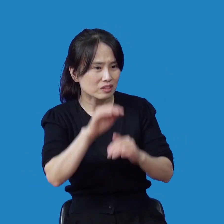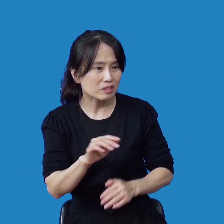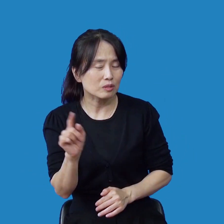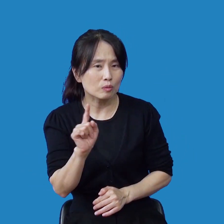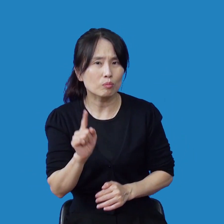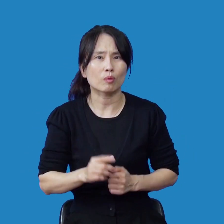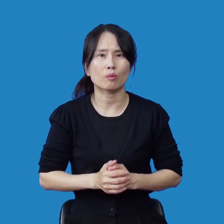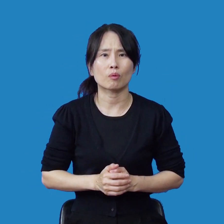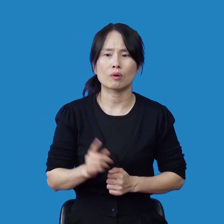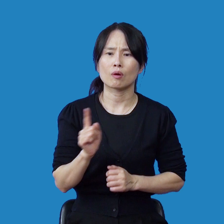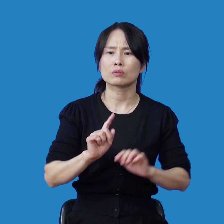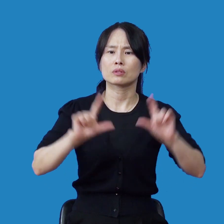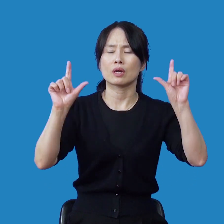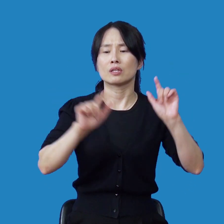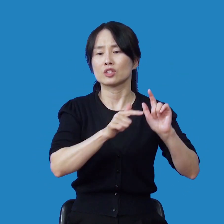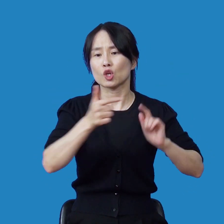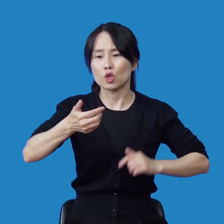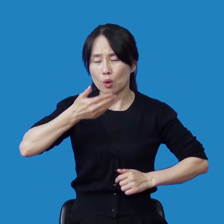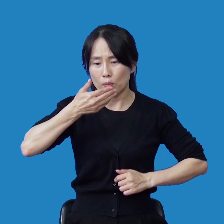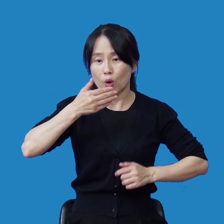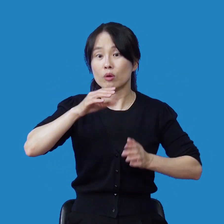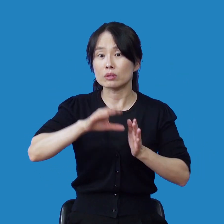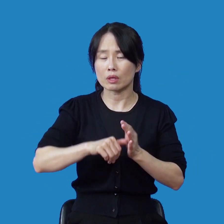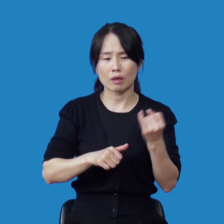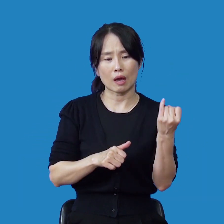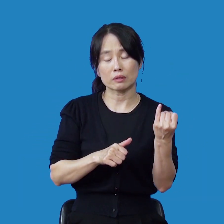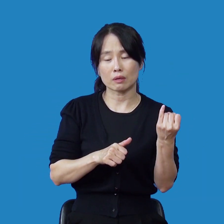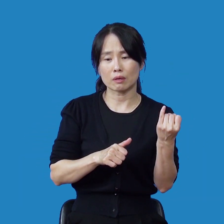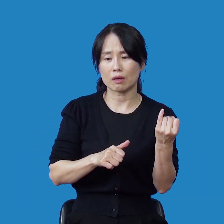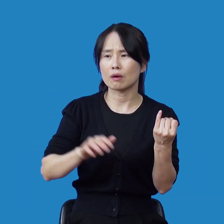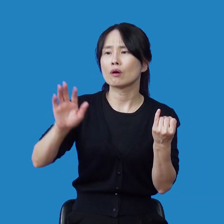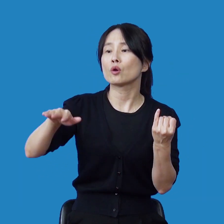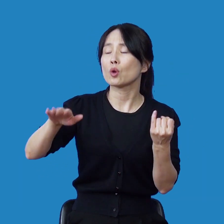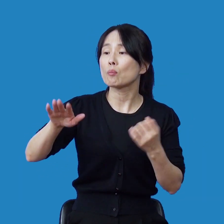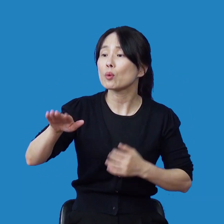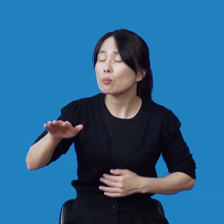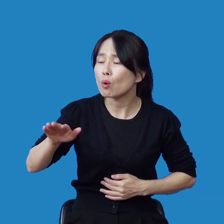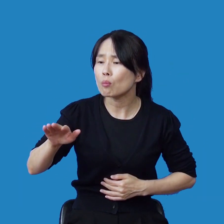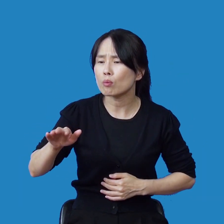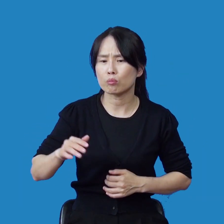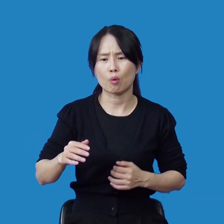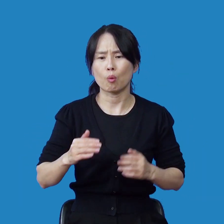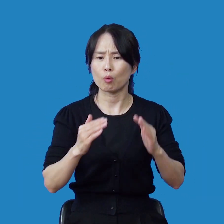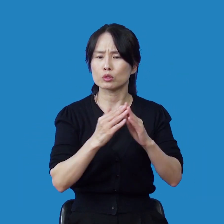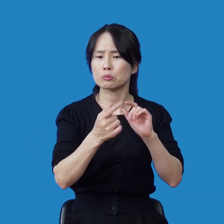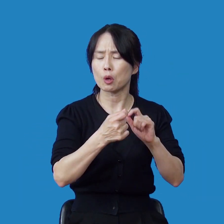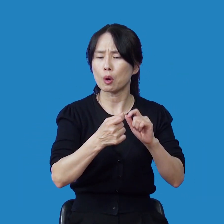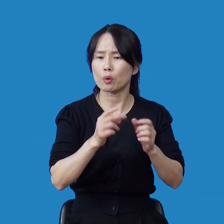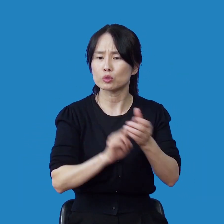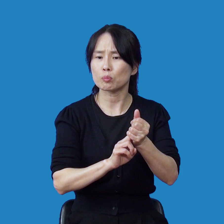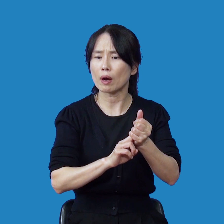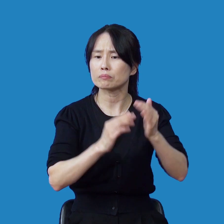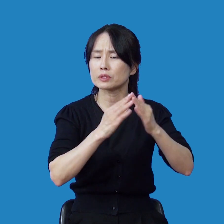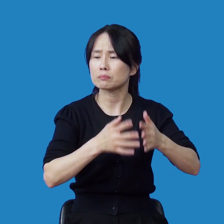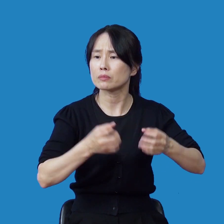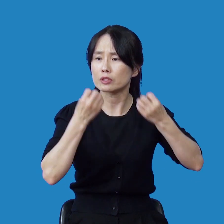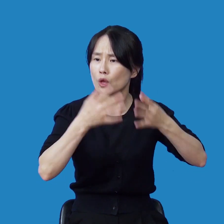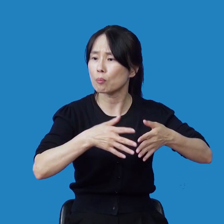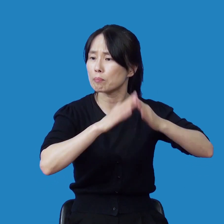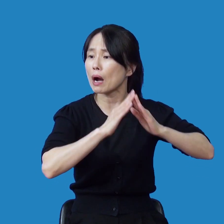겁니다. 어느 날 저녁을 먹는데 아내가 여보, 저 우리 집 근처에 초밥집이 새로 생겼대